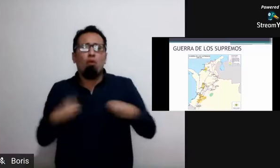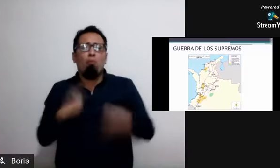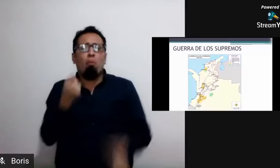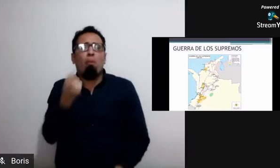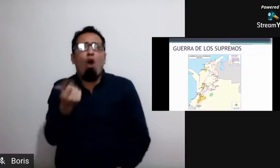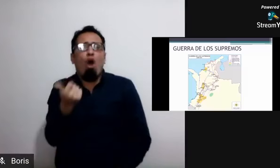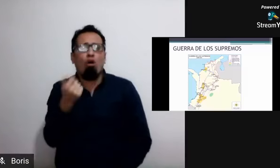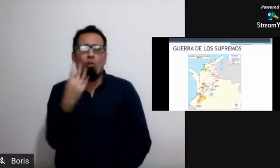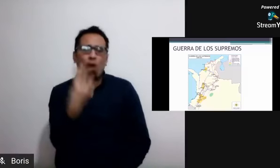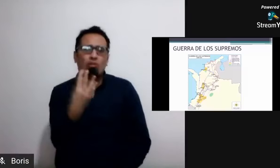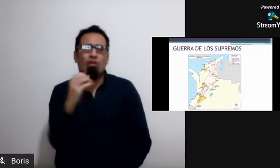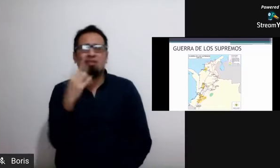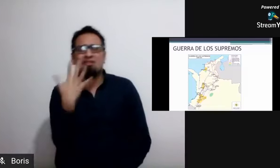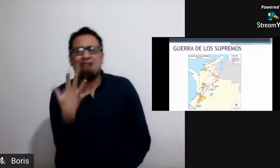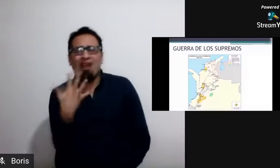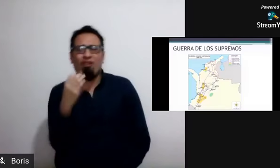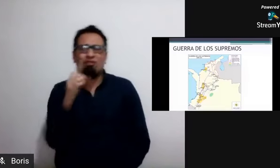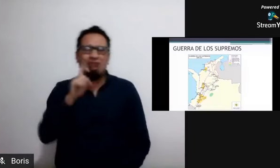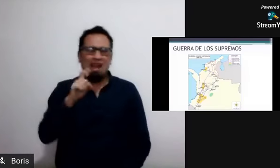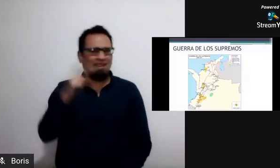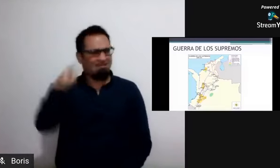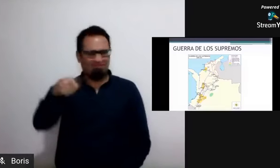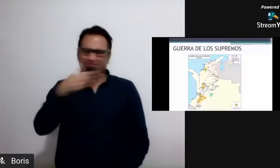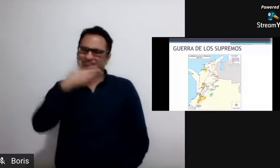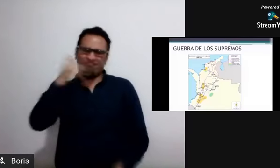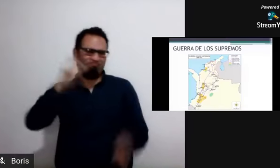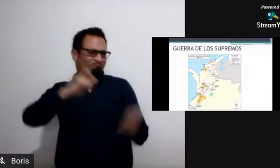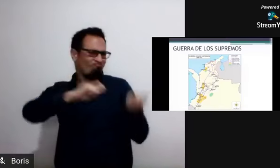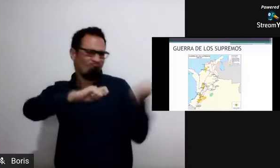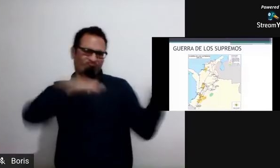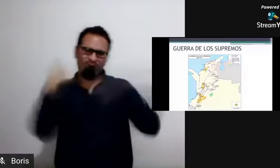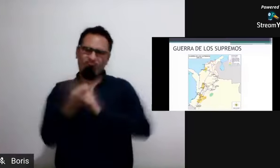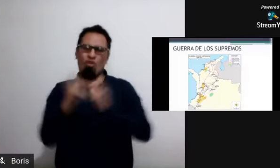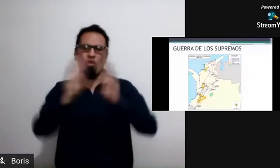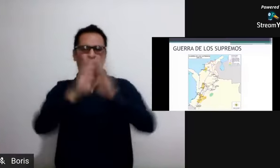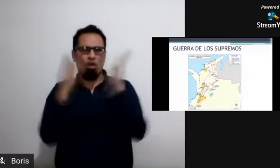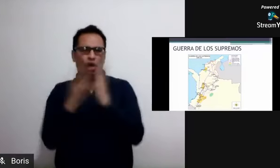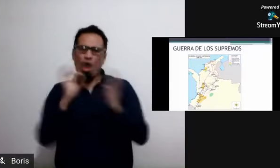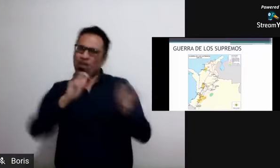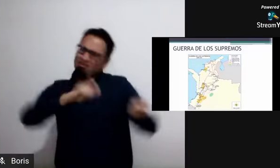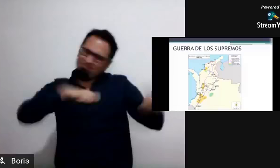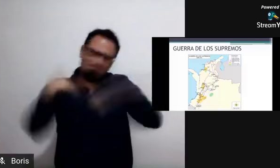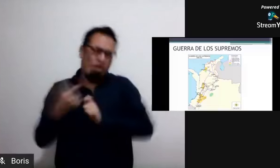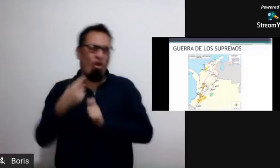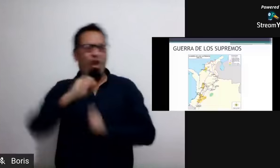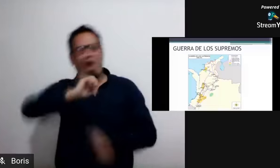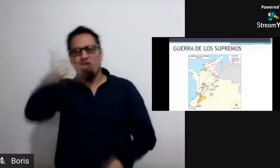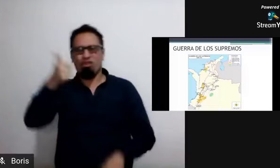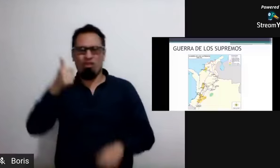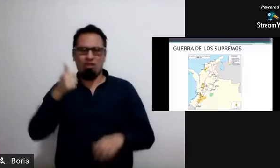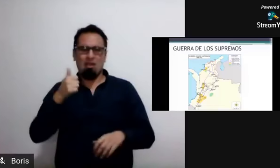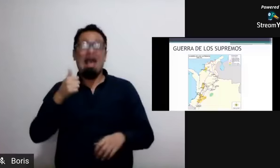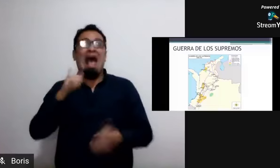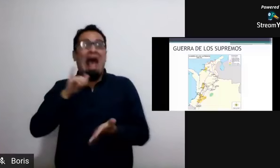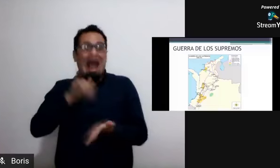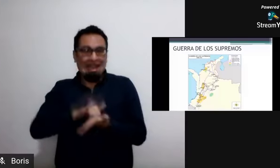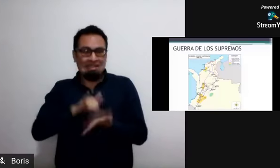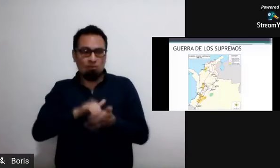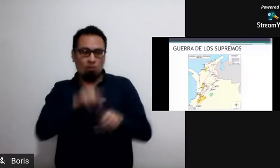Se veían que habían muy poca población en el